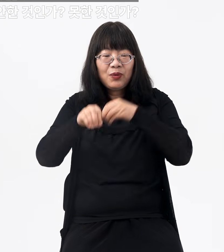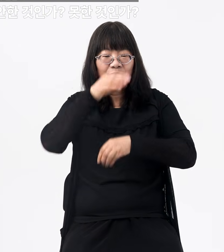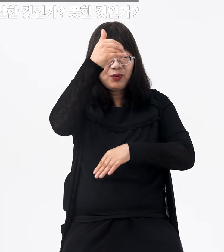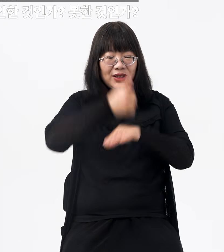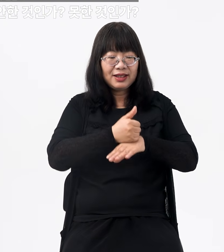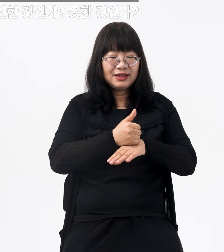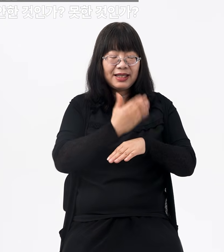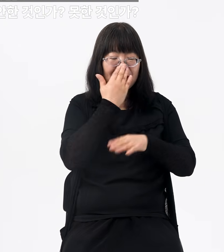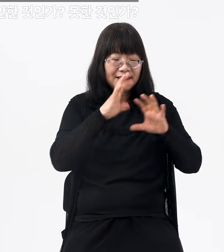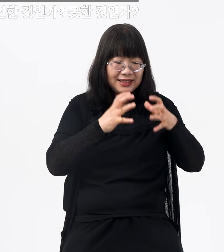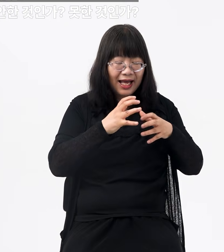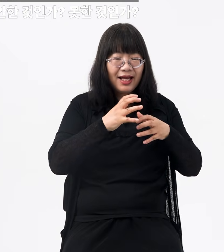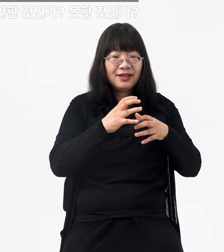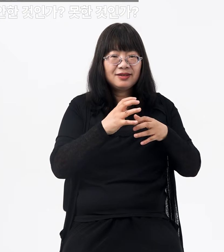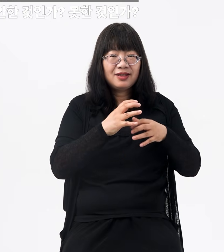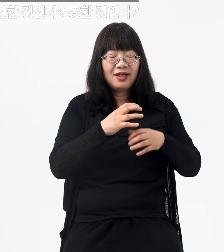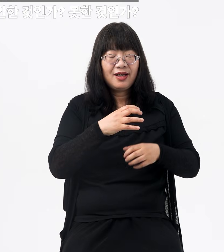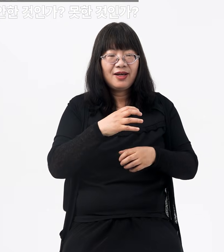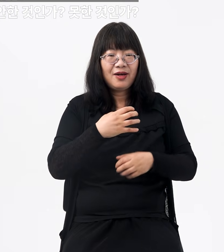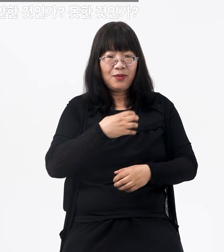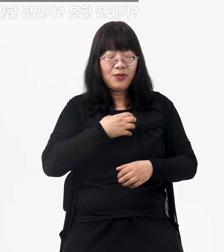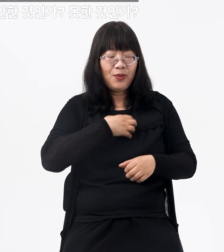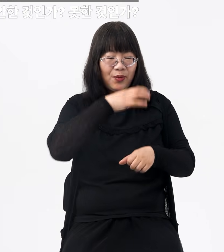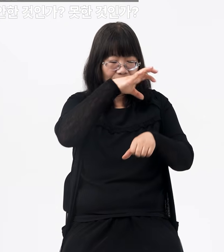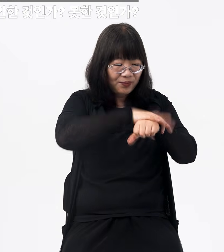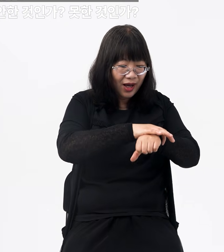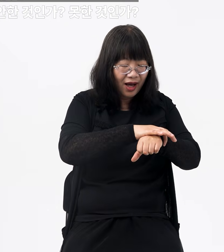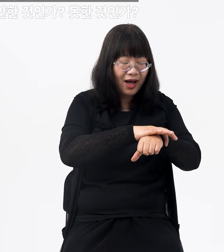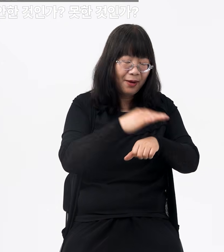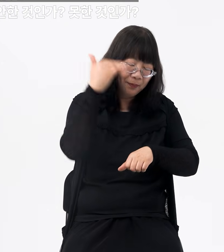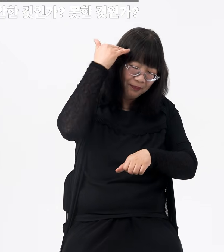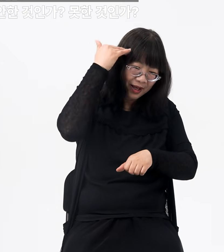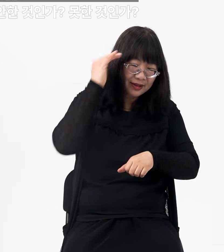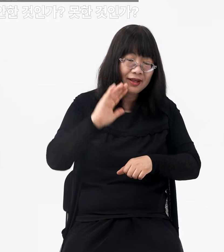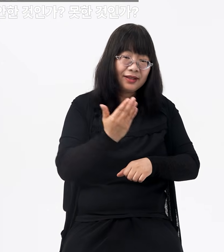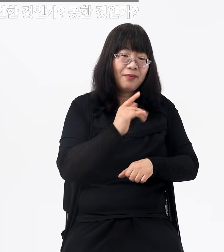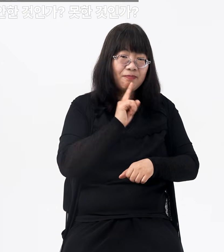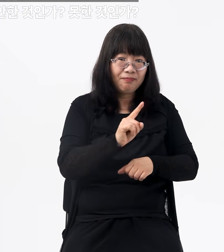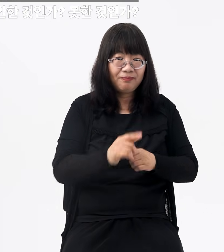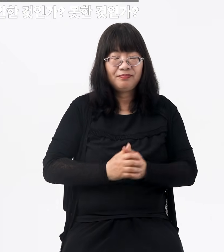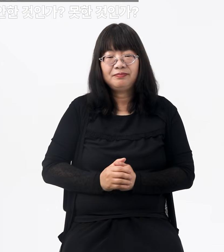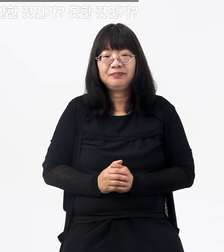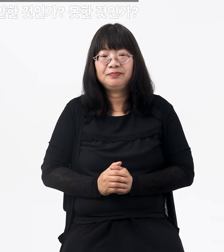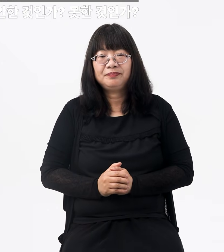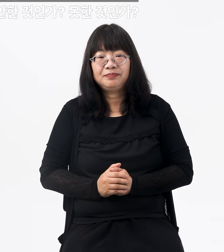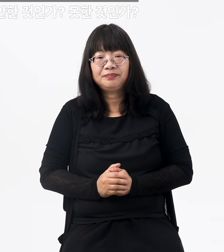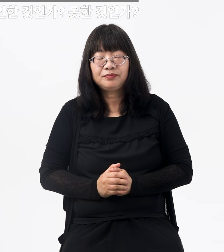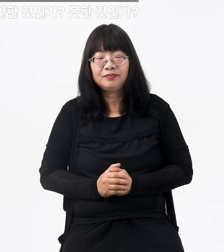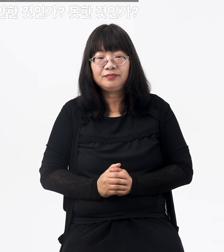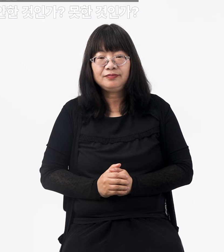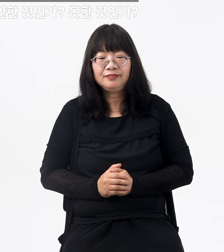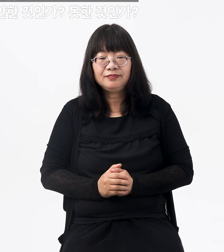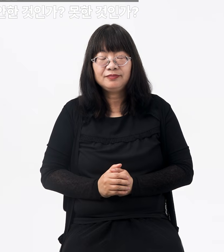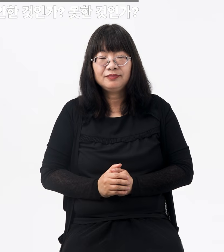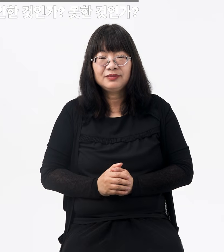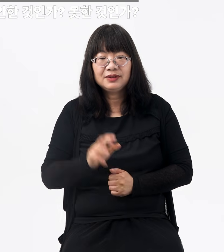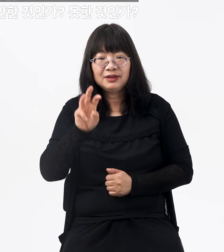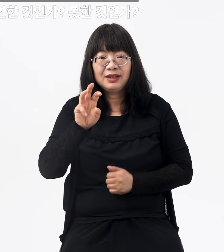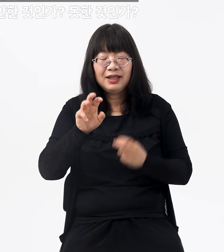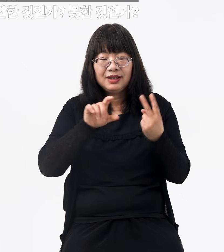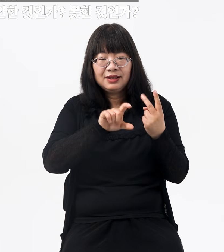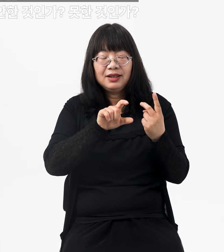그 실증적 결과를 한번 볼까요? 1장 몇 절을 보시냐 하면 34절.